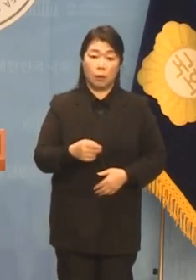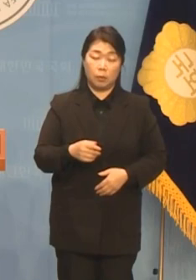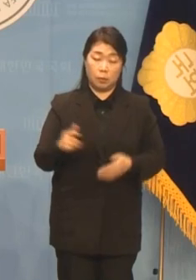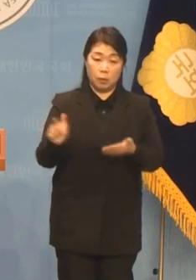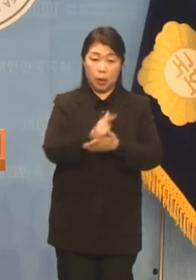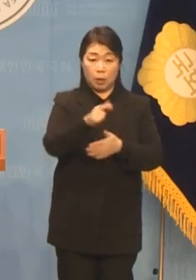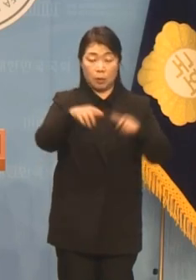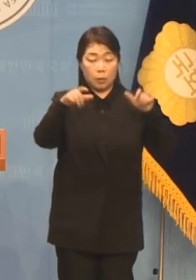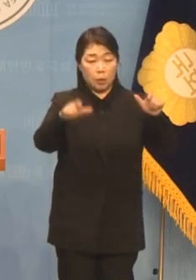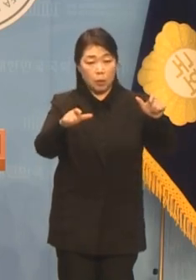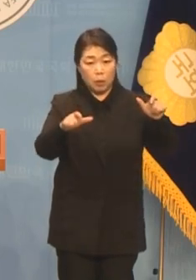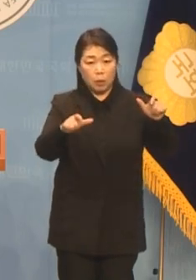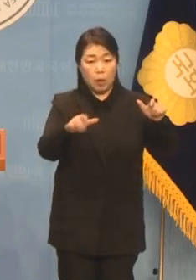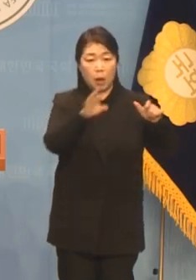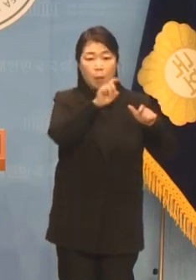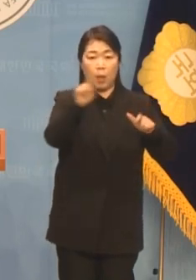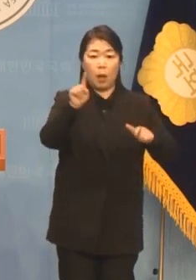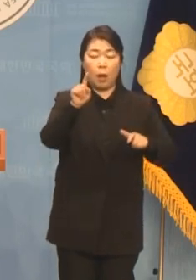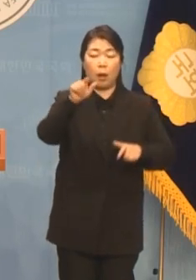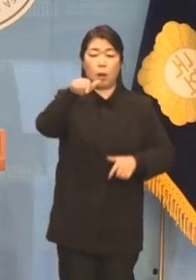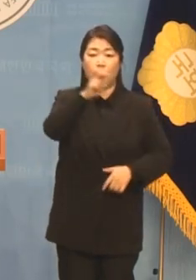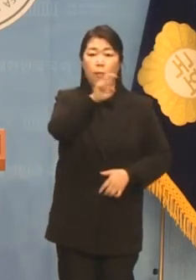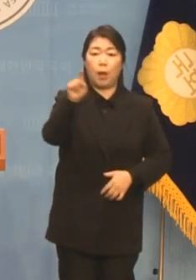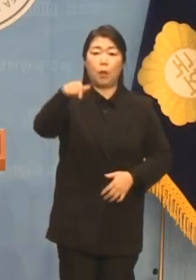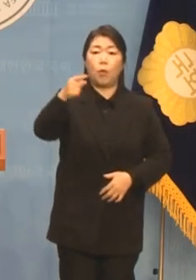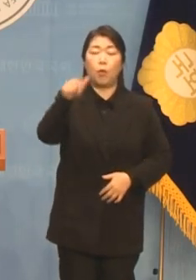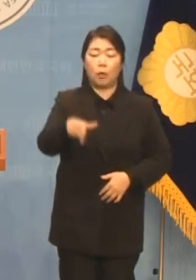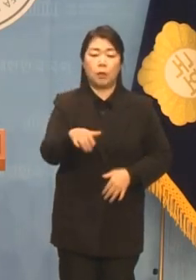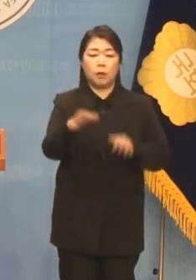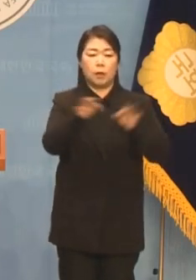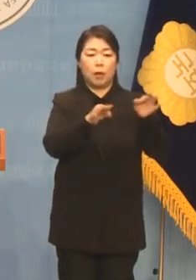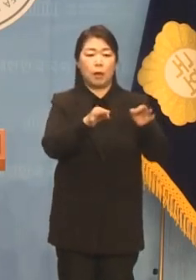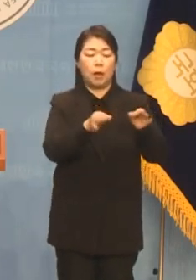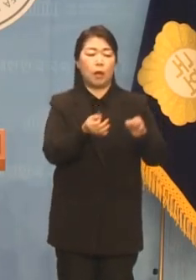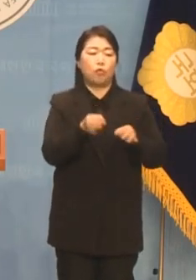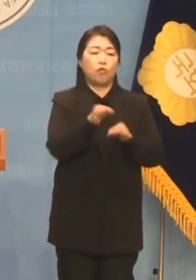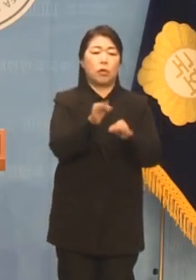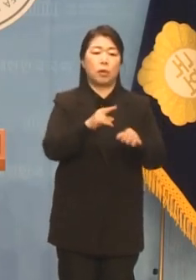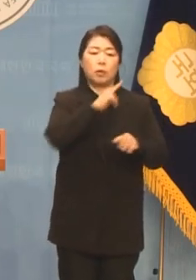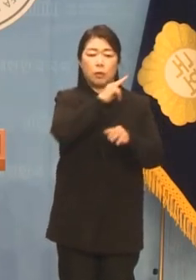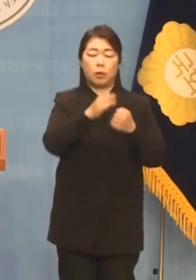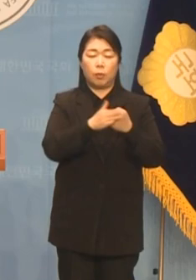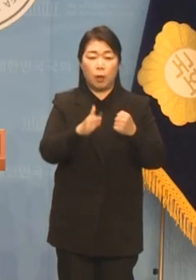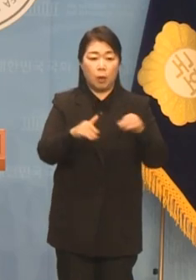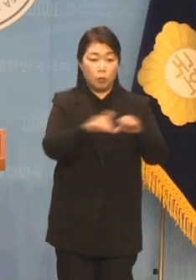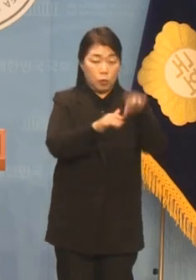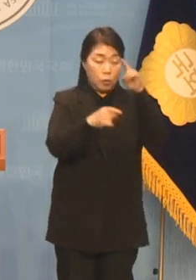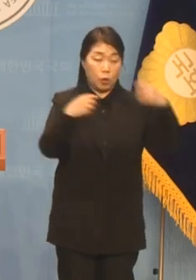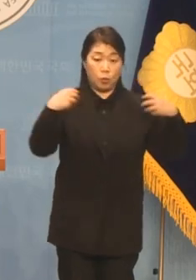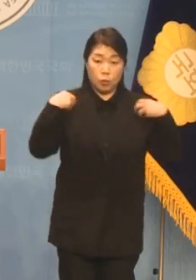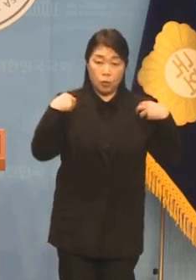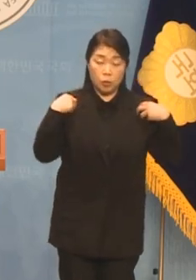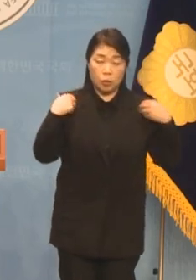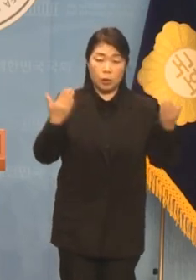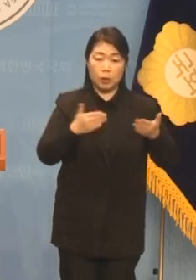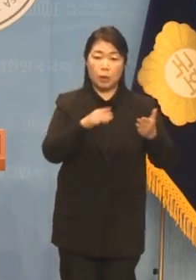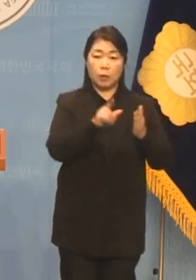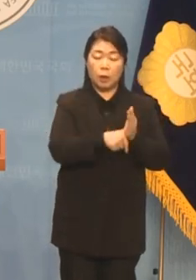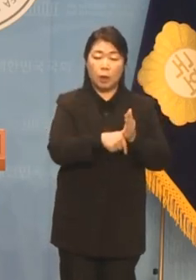마곡상가 갭투기 의욕 때문에 문재인 정부시절 반부패 비서관을 불과